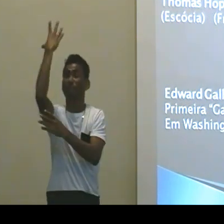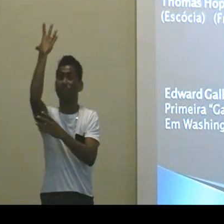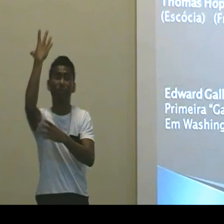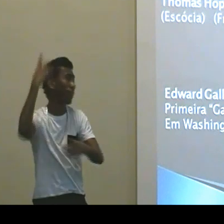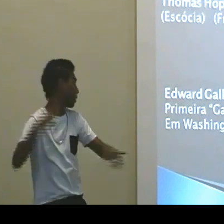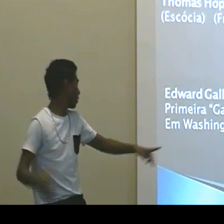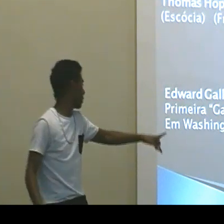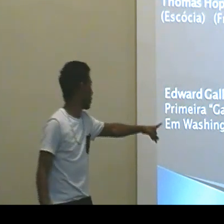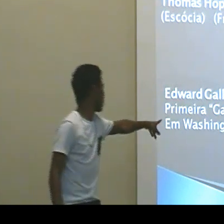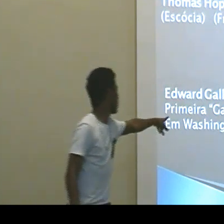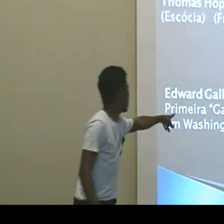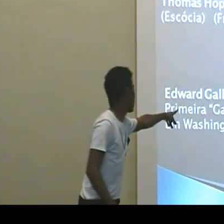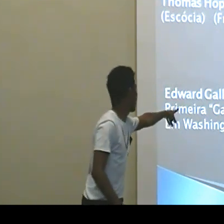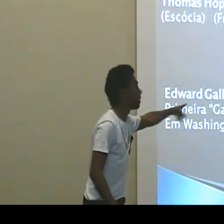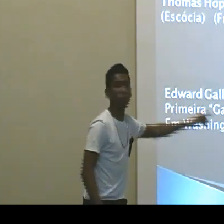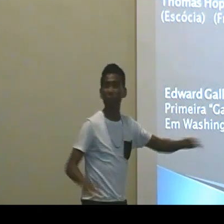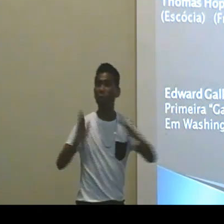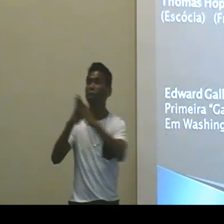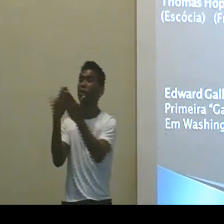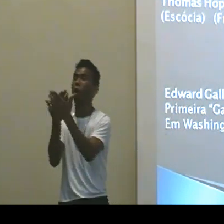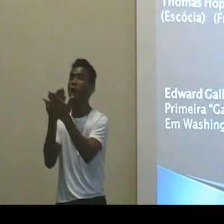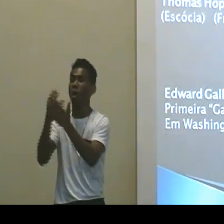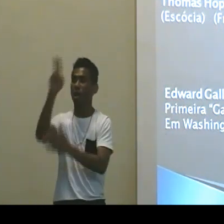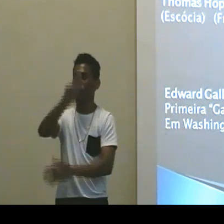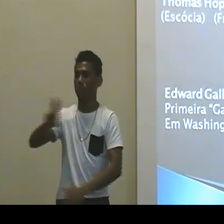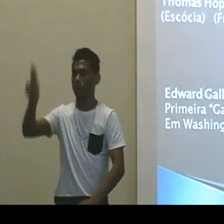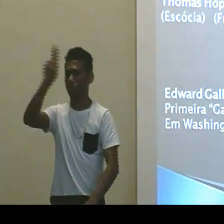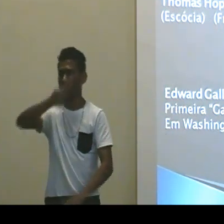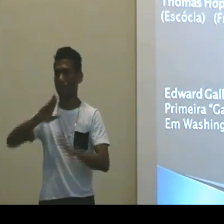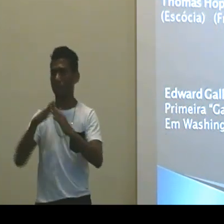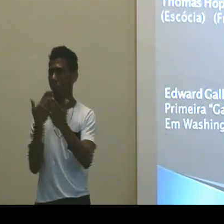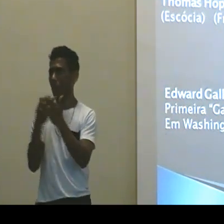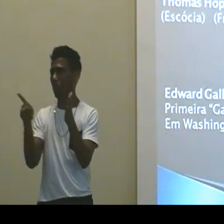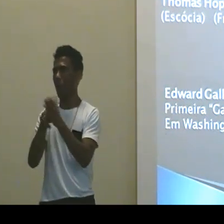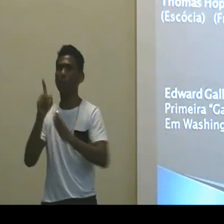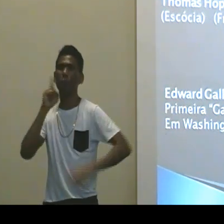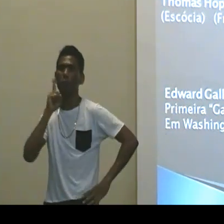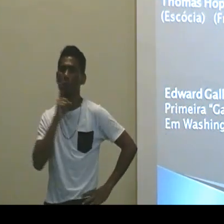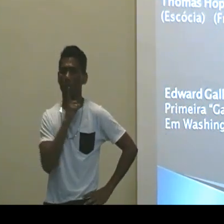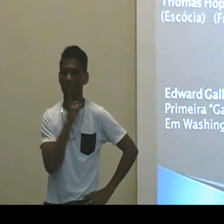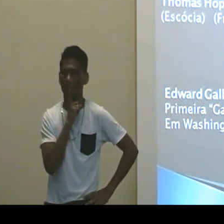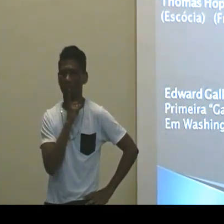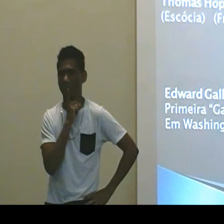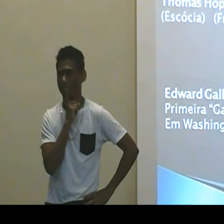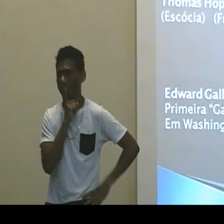E se fundou a primeira universidade de surdos.